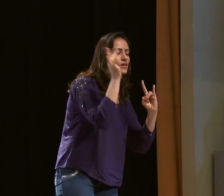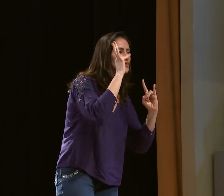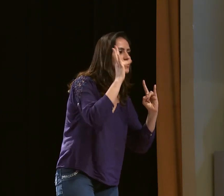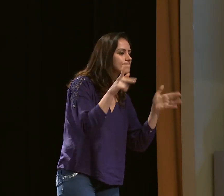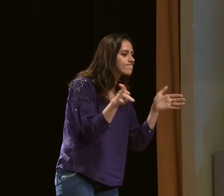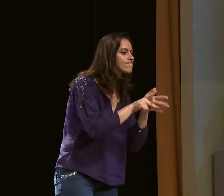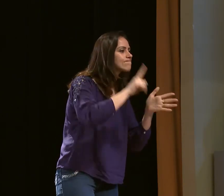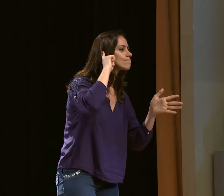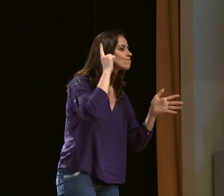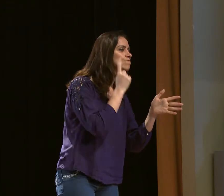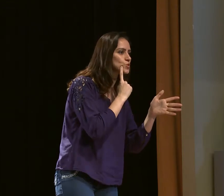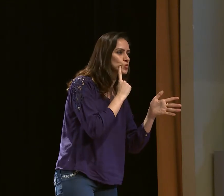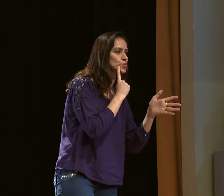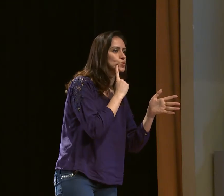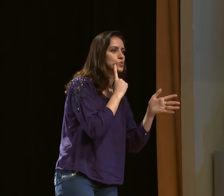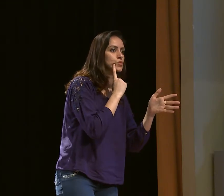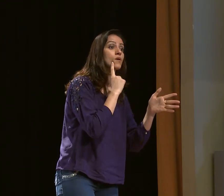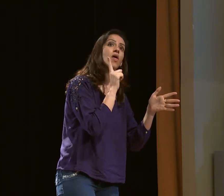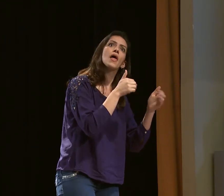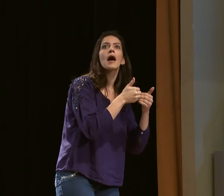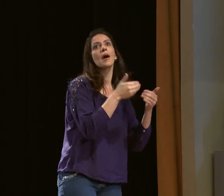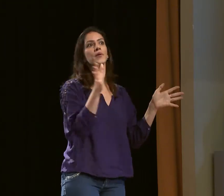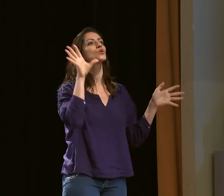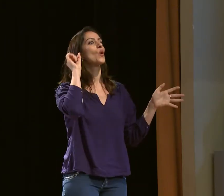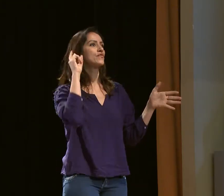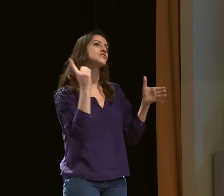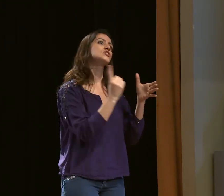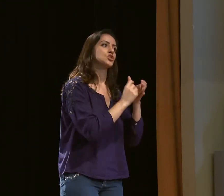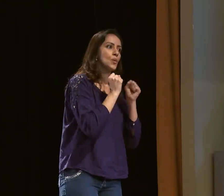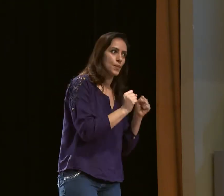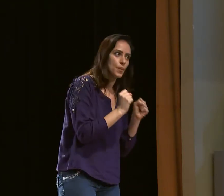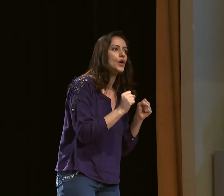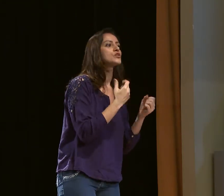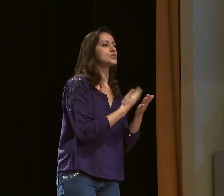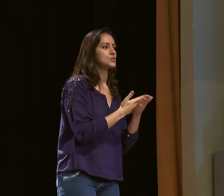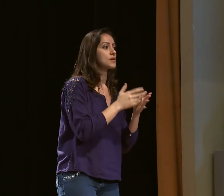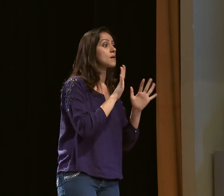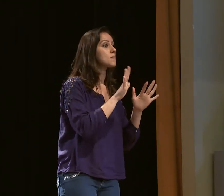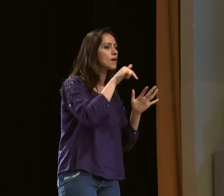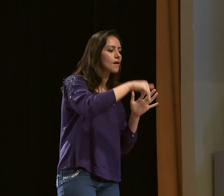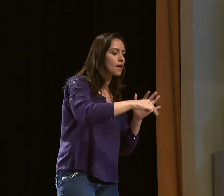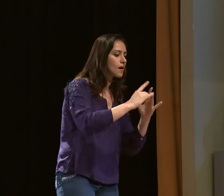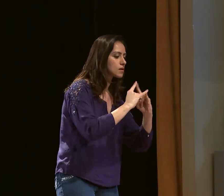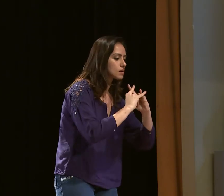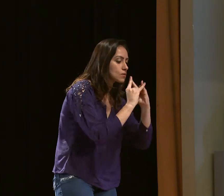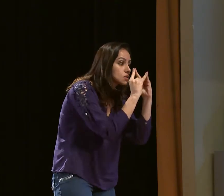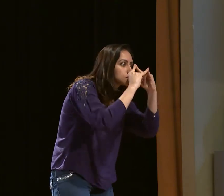Ensino Superior, o DESU, que é uma faculdade que se tem surdos, sim, ela é aberta para os ouvintes podem estudar, sim,